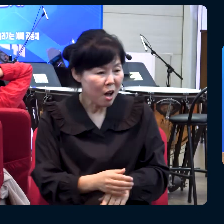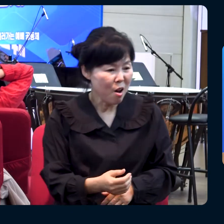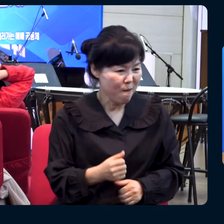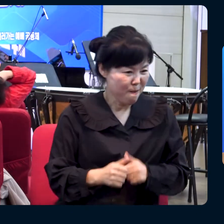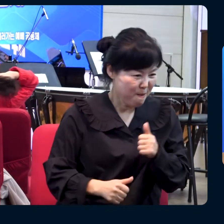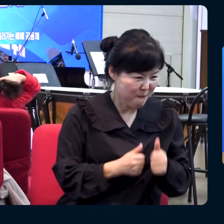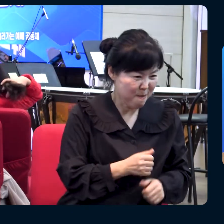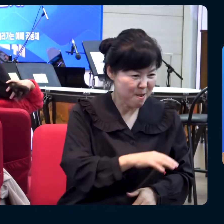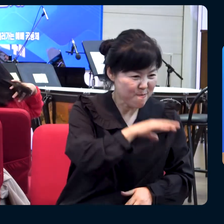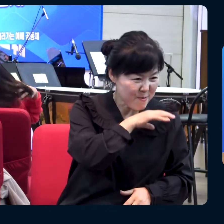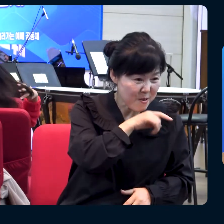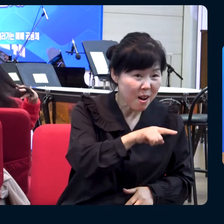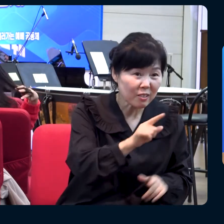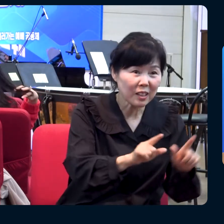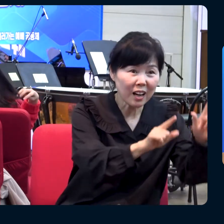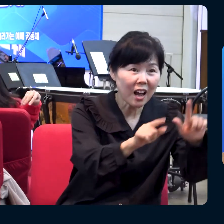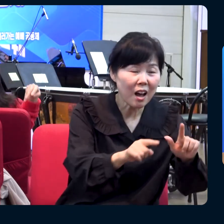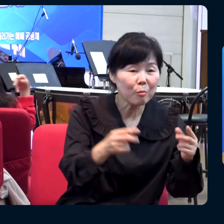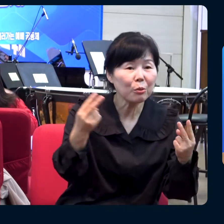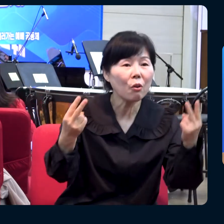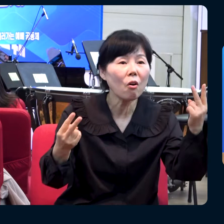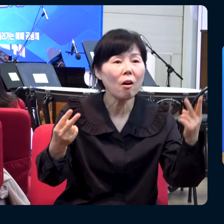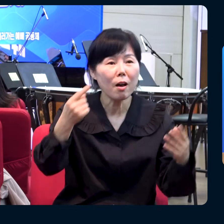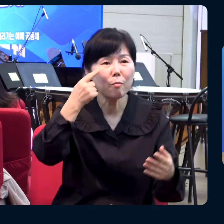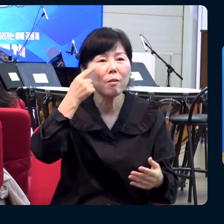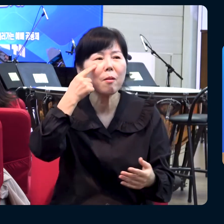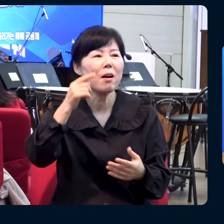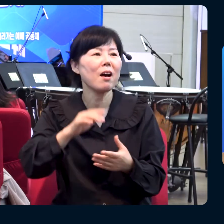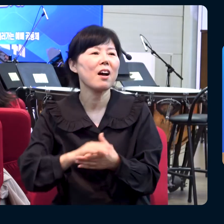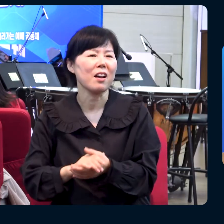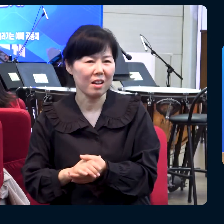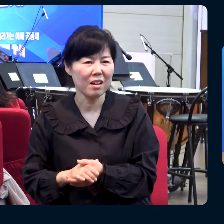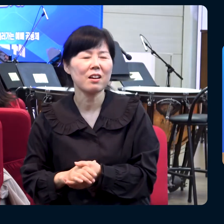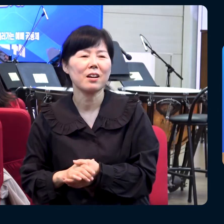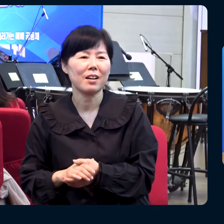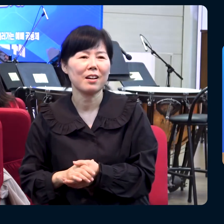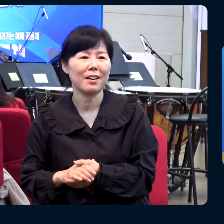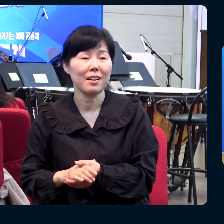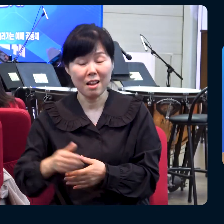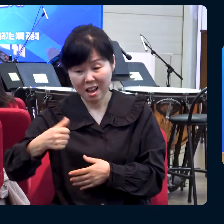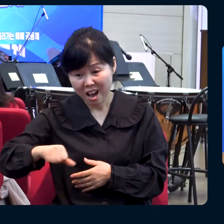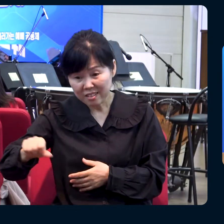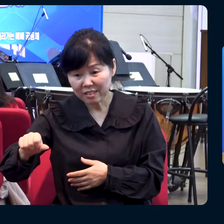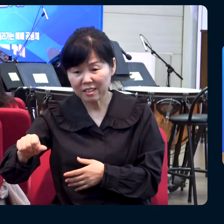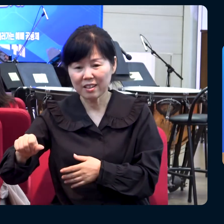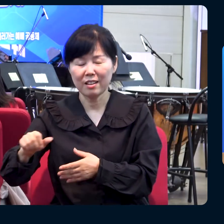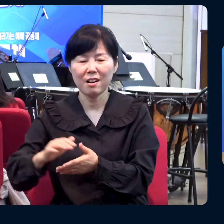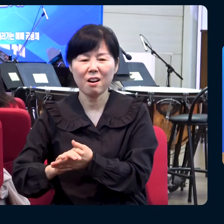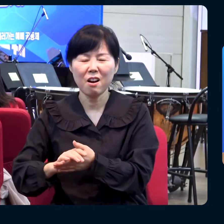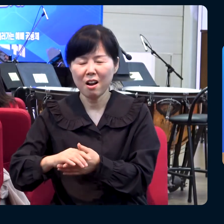내 아들이 공부는 못하지만 주일날 교회 안 빠지게 해주셔서 감사합니다.